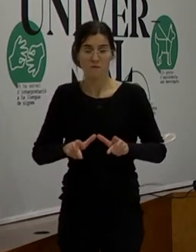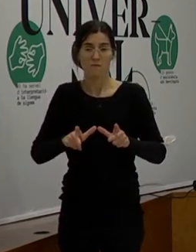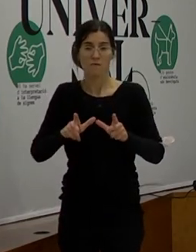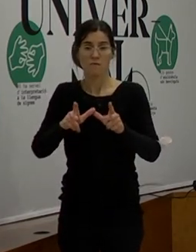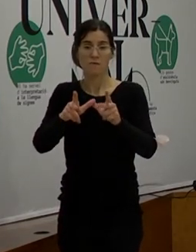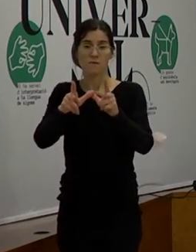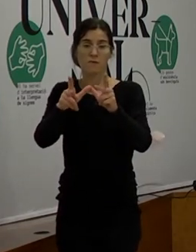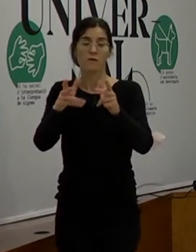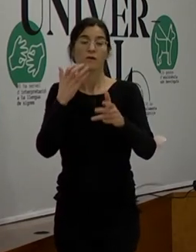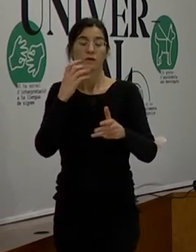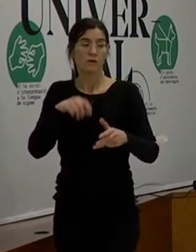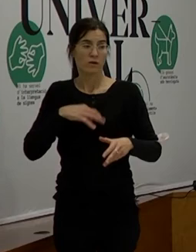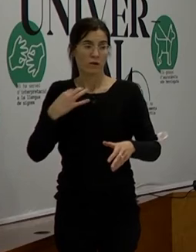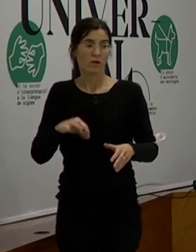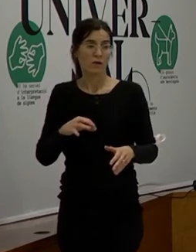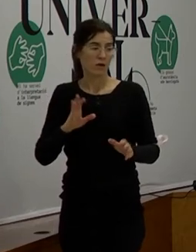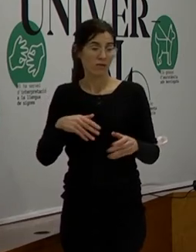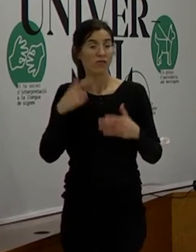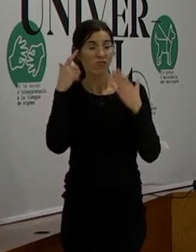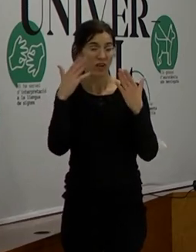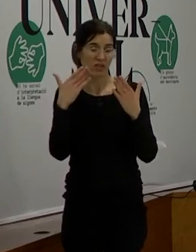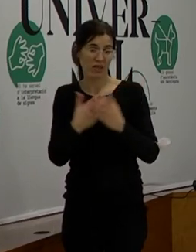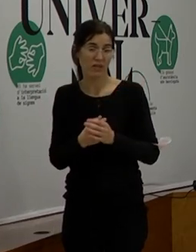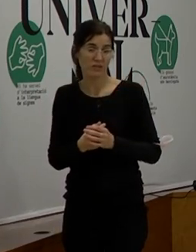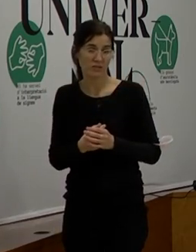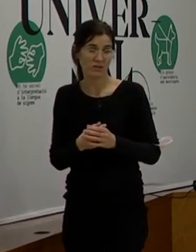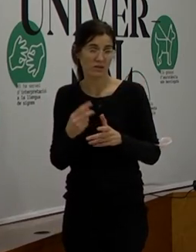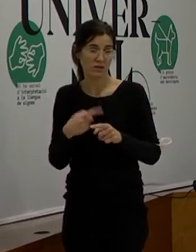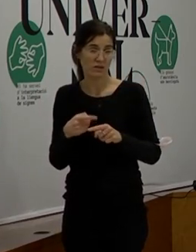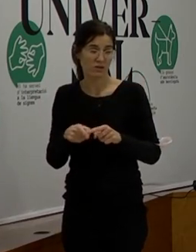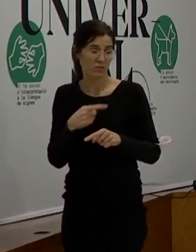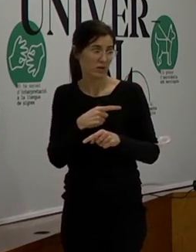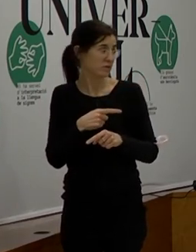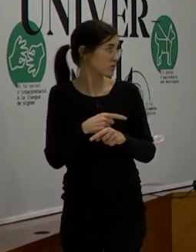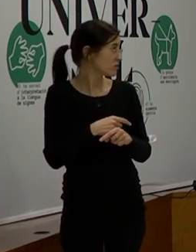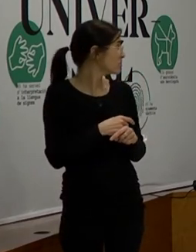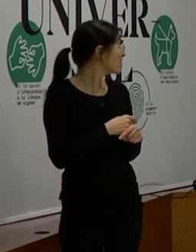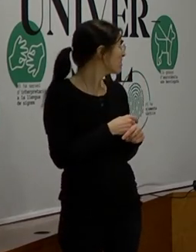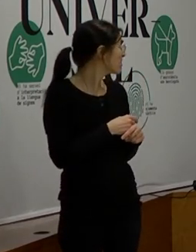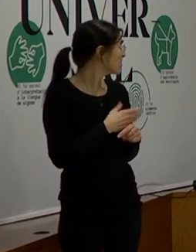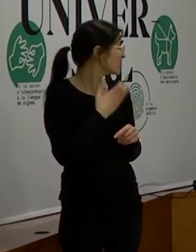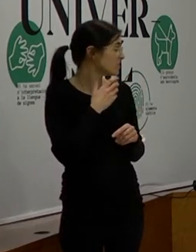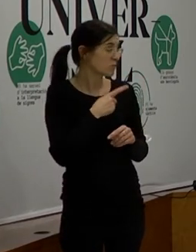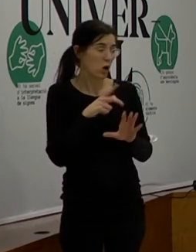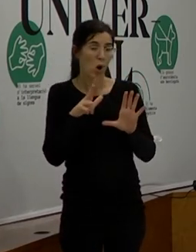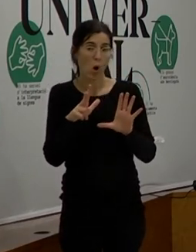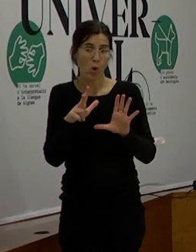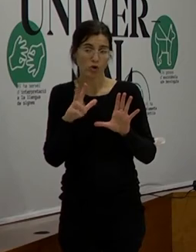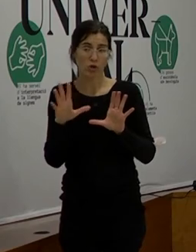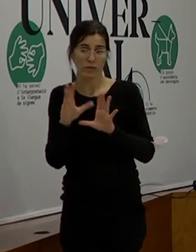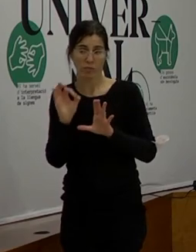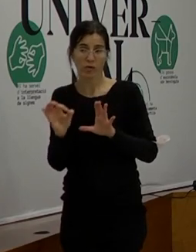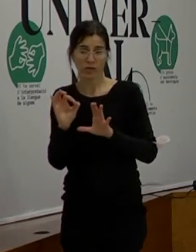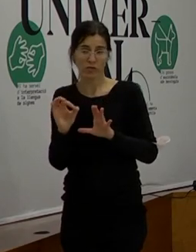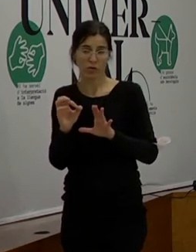si la puges, et felicitaré. Per què? Perquè això té pinta de 8-10%. Però 8-10%